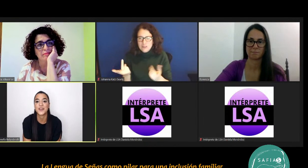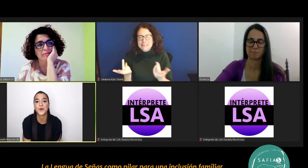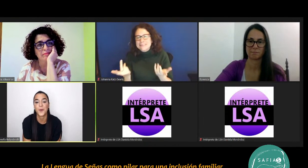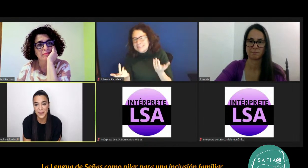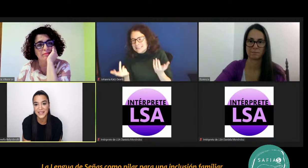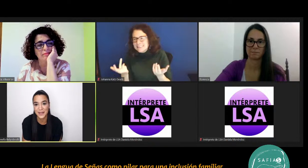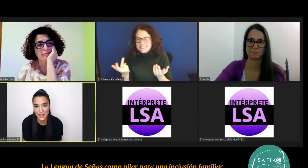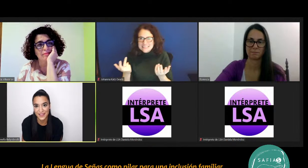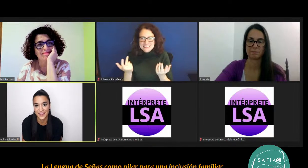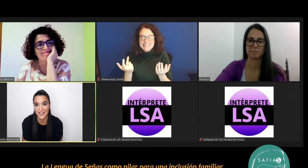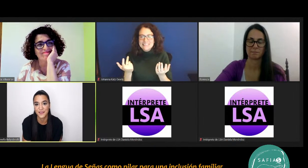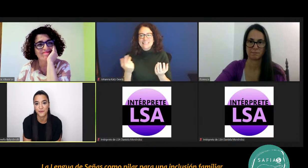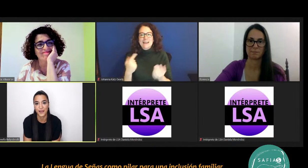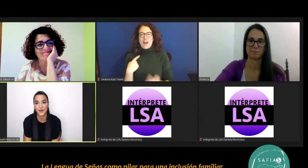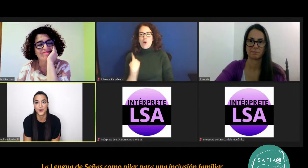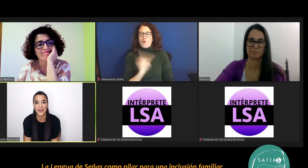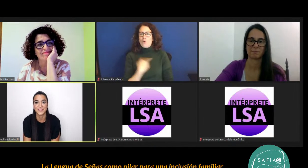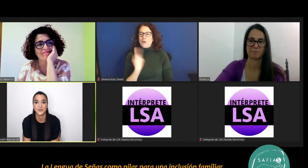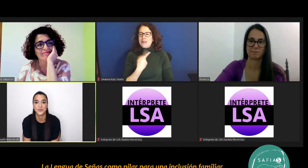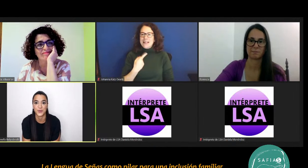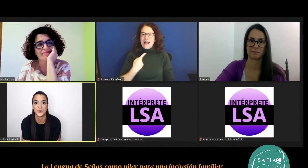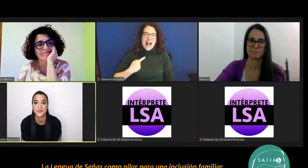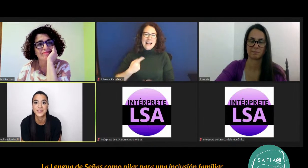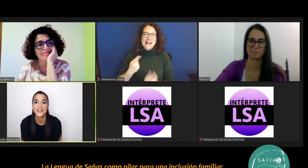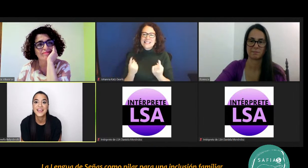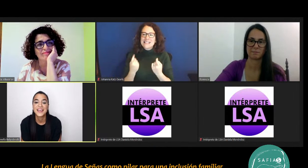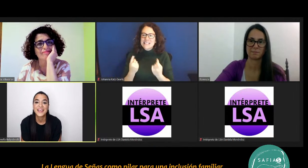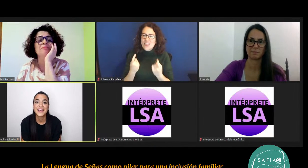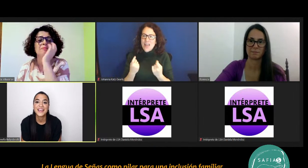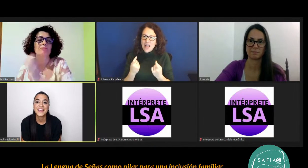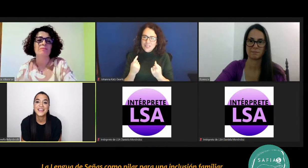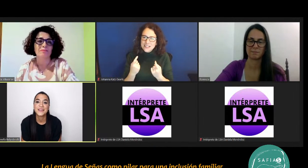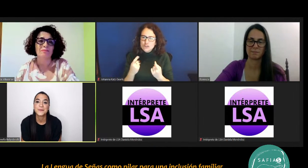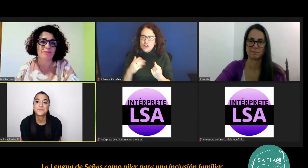tiene que ser completamente enfocado a sordos.